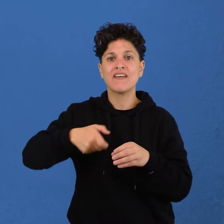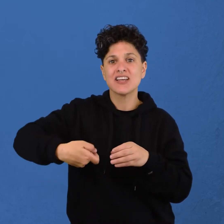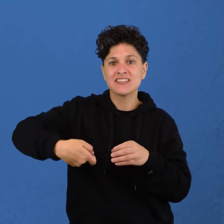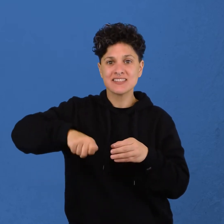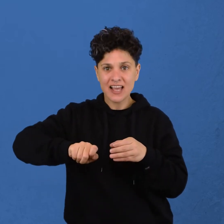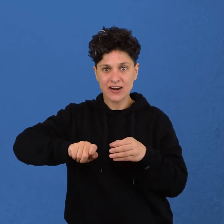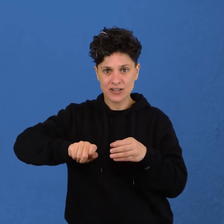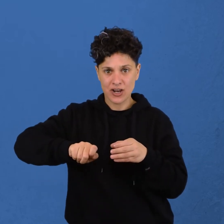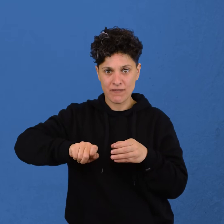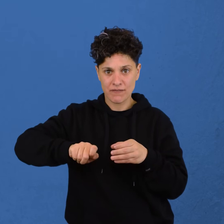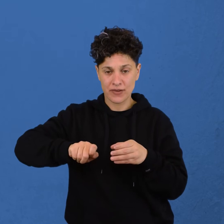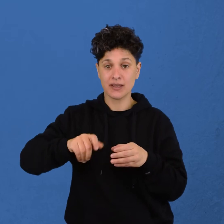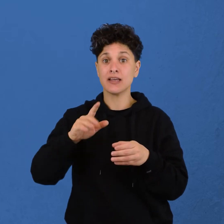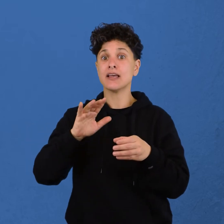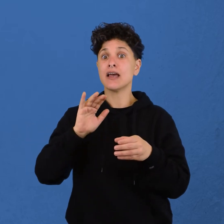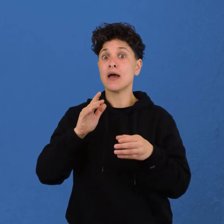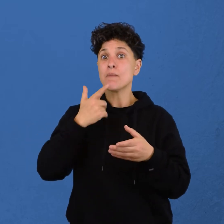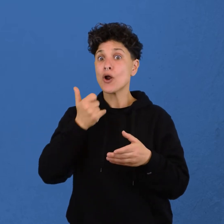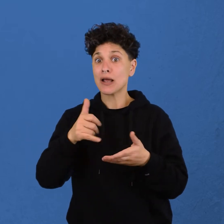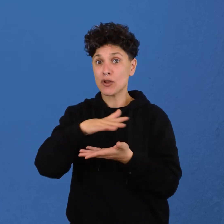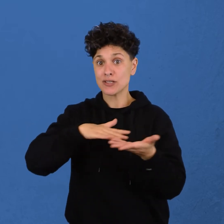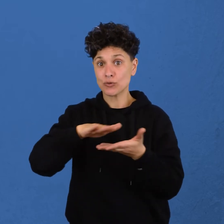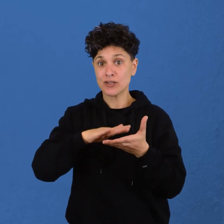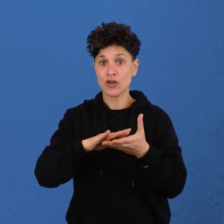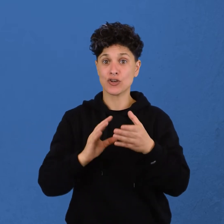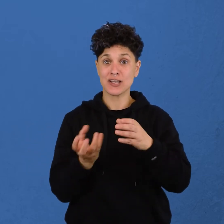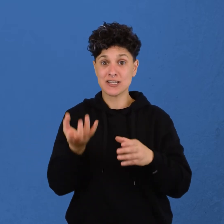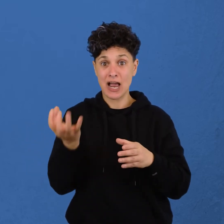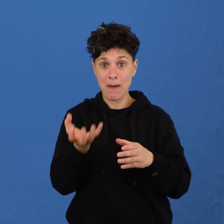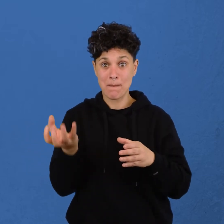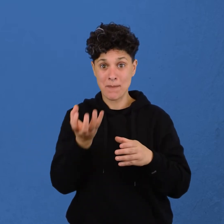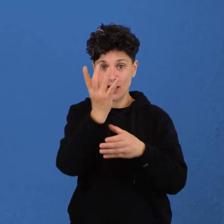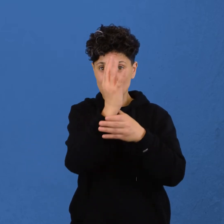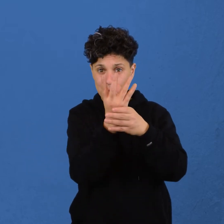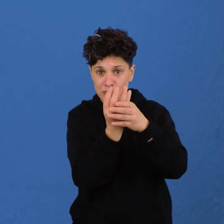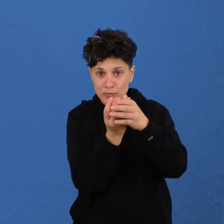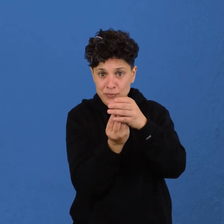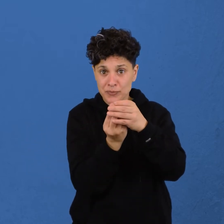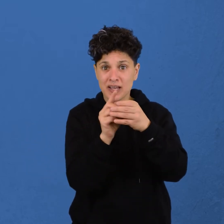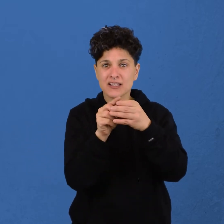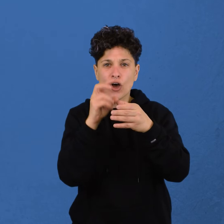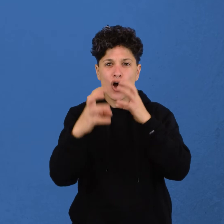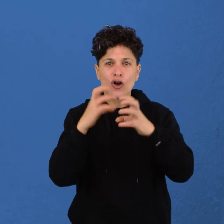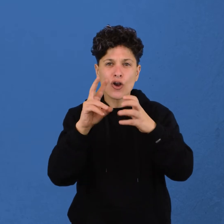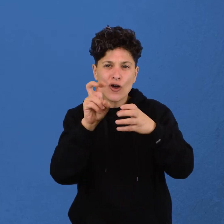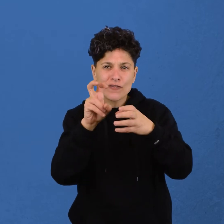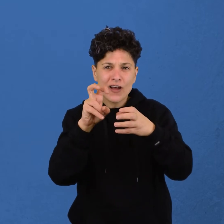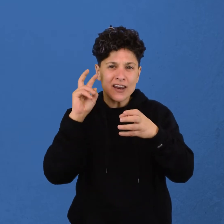Si la llama se corre hacia el interior del caño, generalmente se produce un ruido y se observa una llama